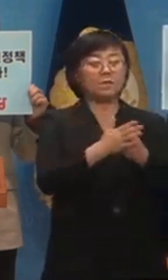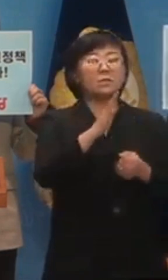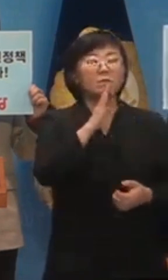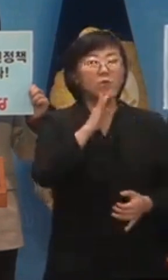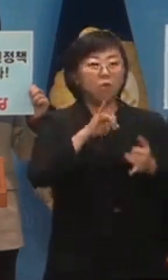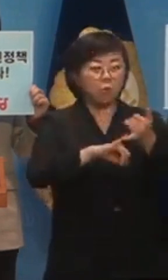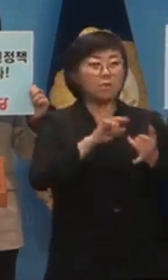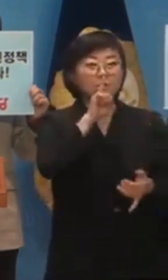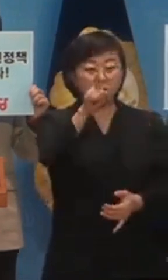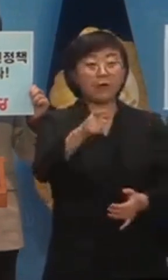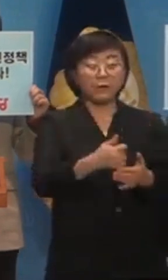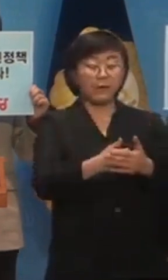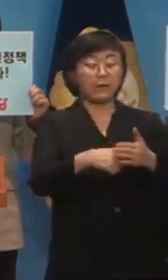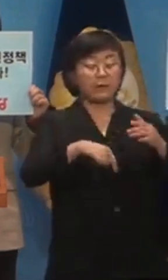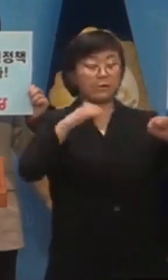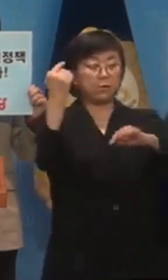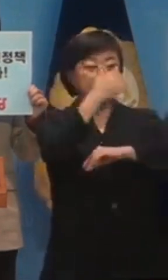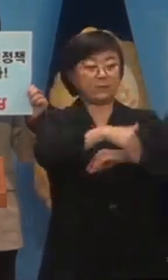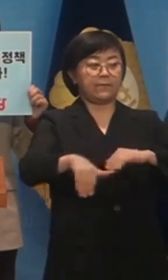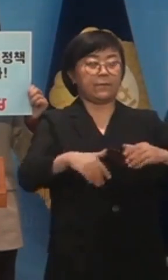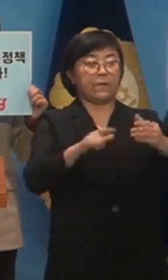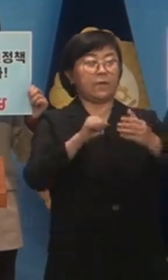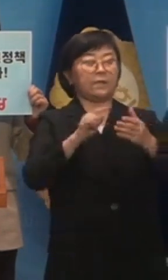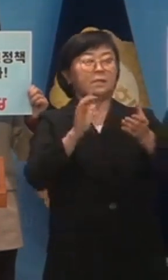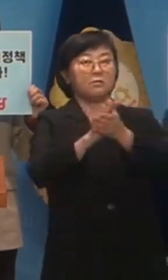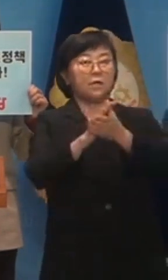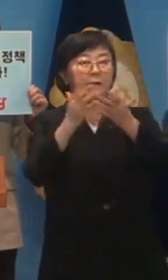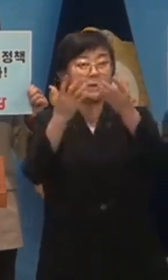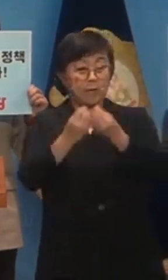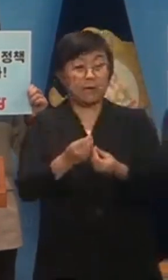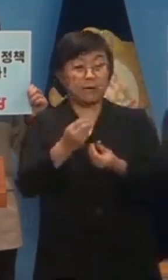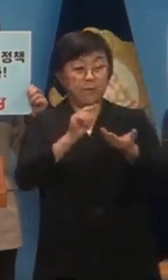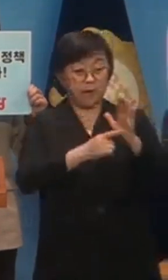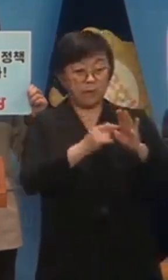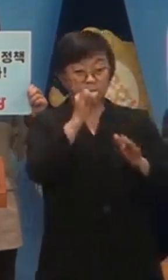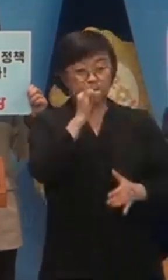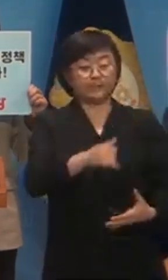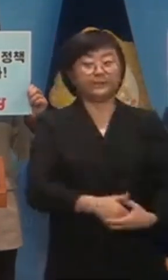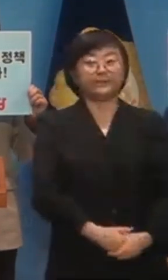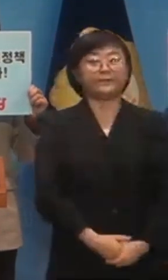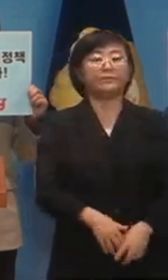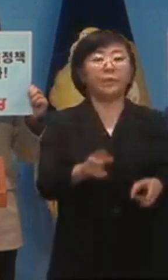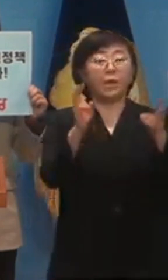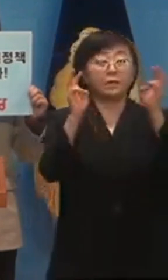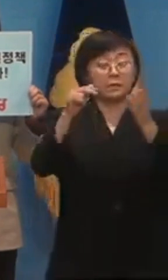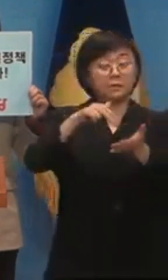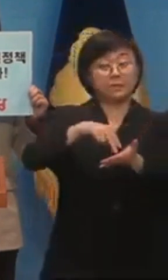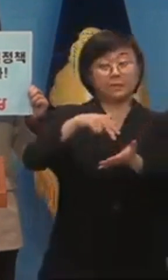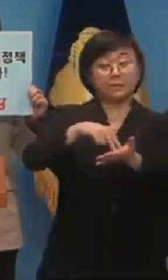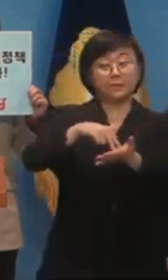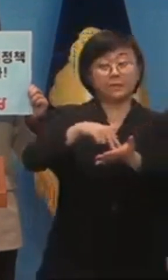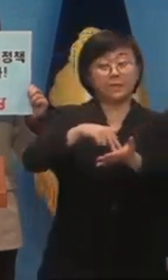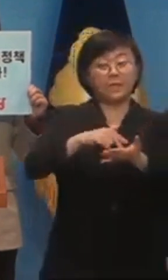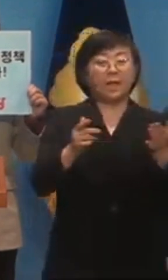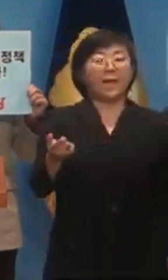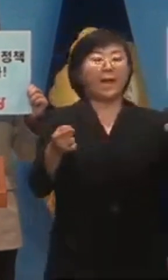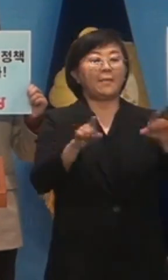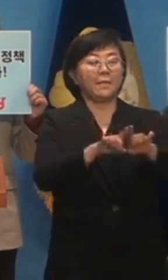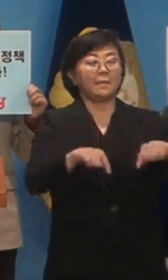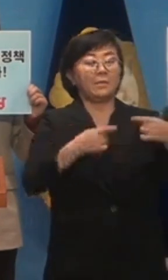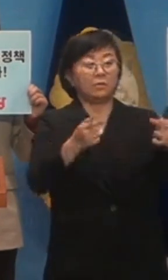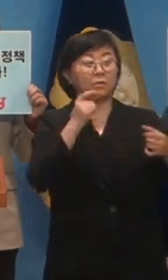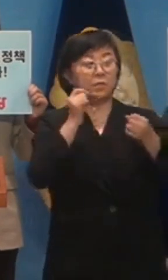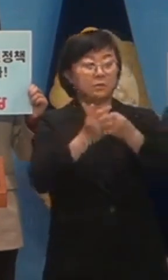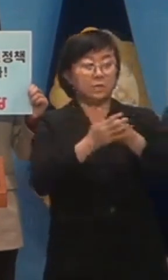정책이었습니다. 제 친구들 중 한 명의 사례를 발표드리겠는데요. 지금 회사 사정상 이 자리에 함께하지